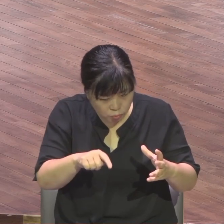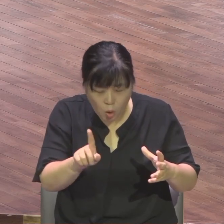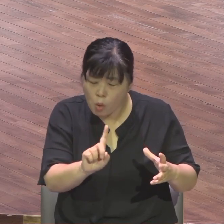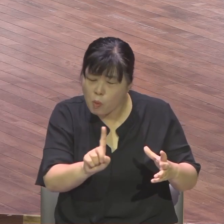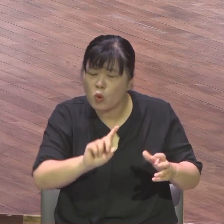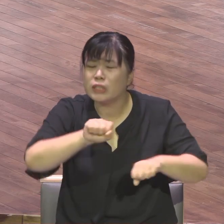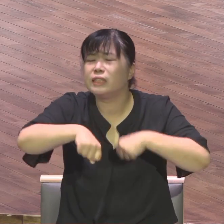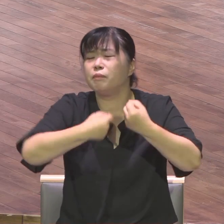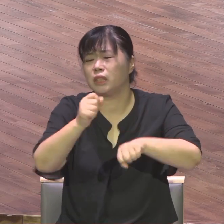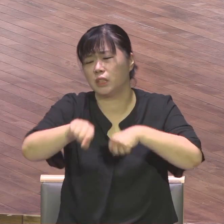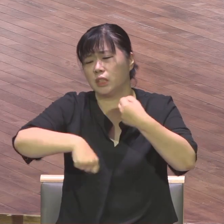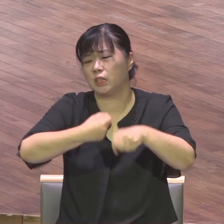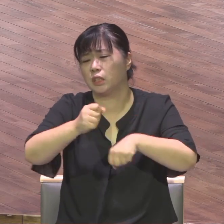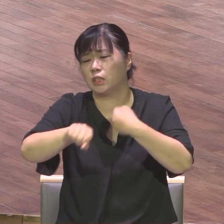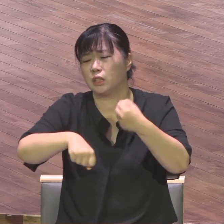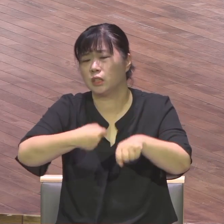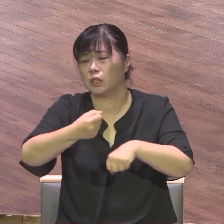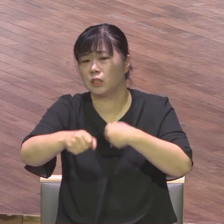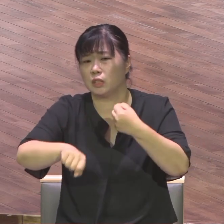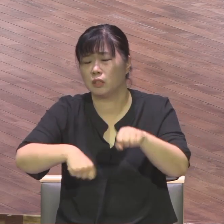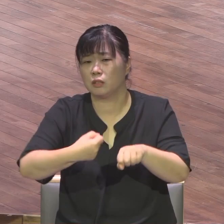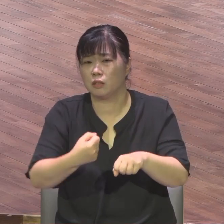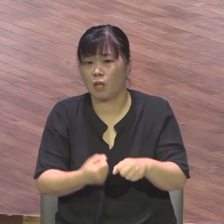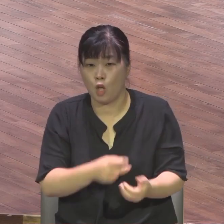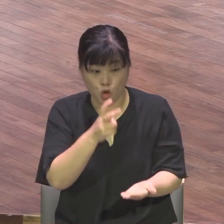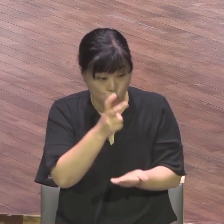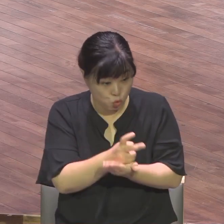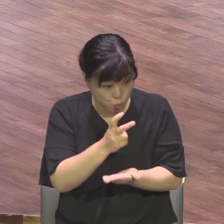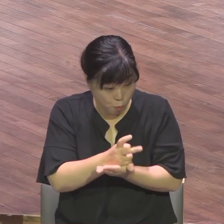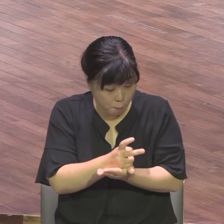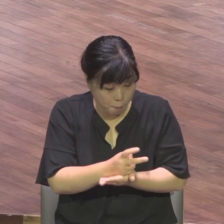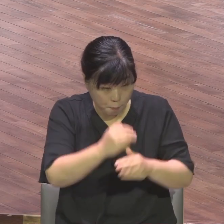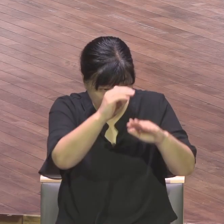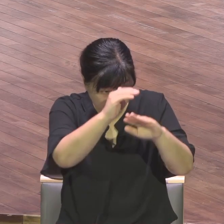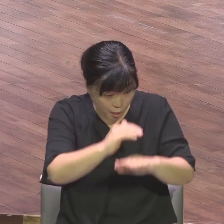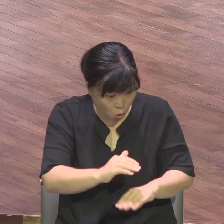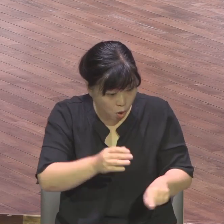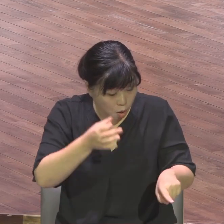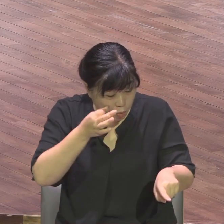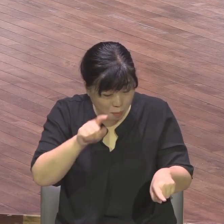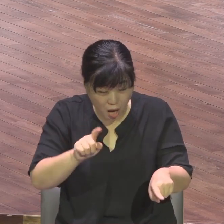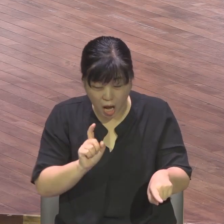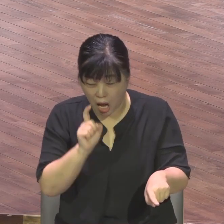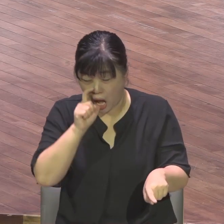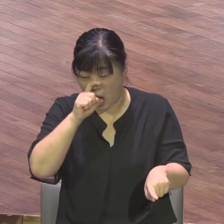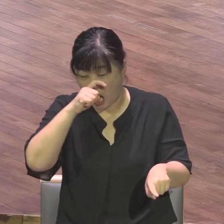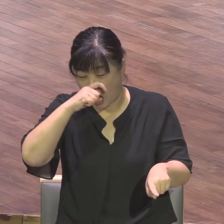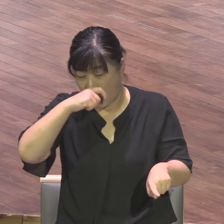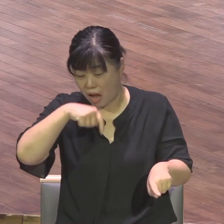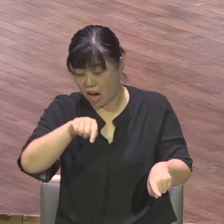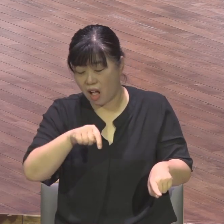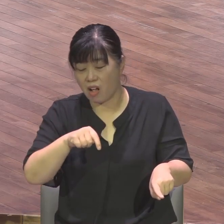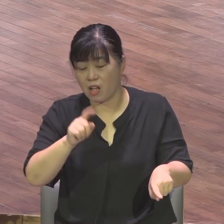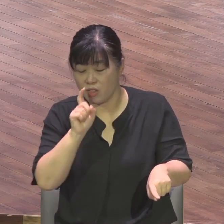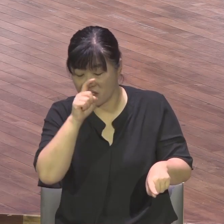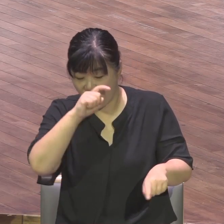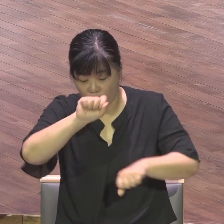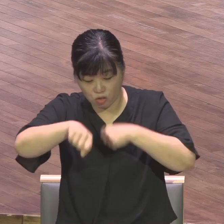짐승들이 절대 먹어서는 안 되는 율법적으로 절대 먹어서는 안 되는 이런 짐승들이 가득 차 있단 말이에요.